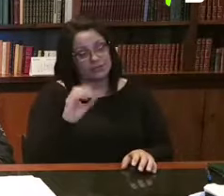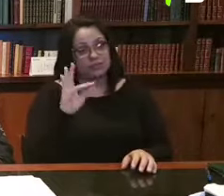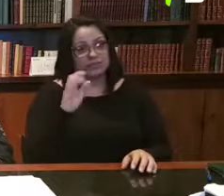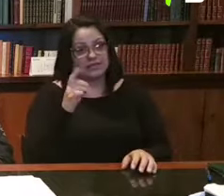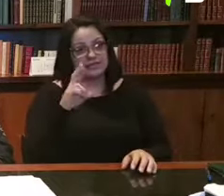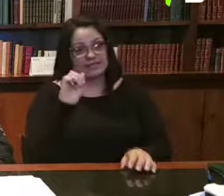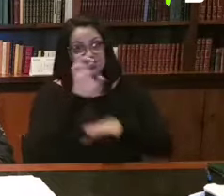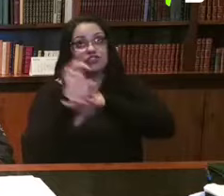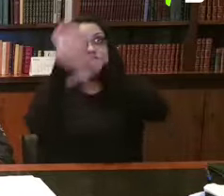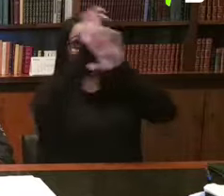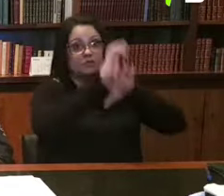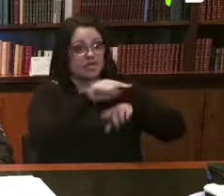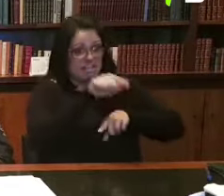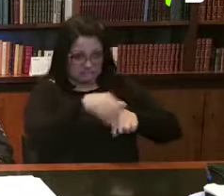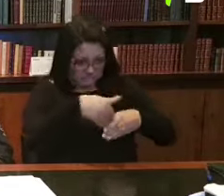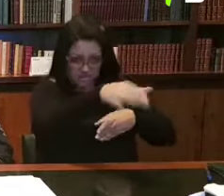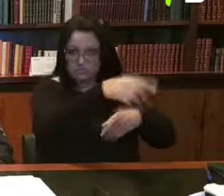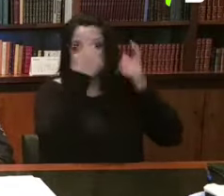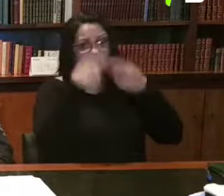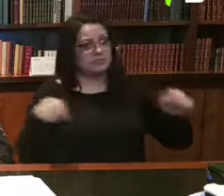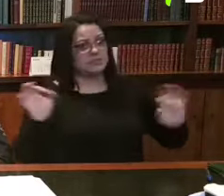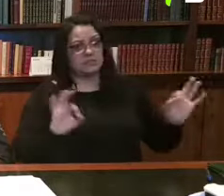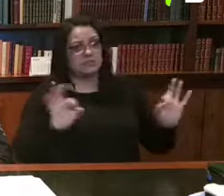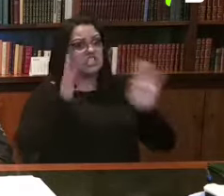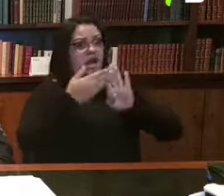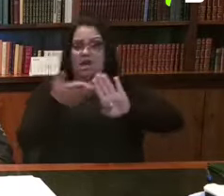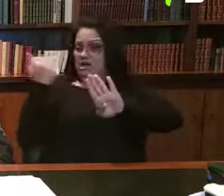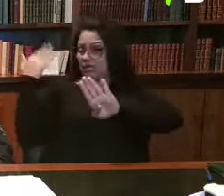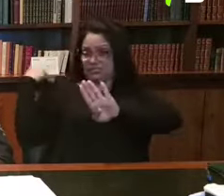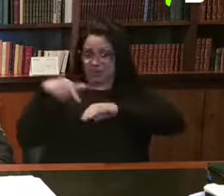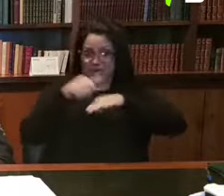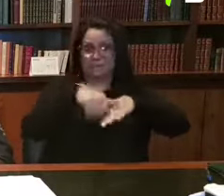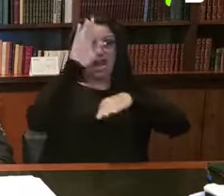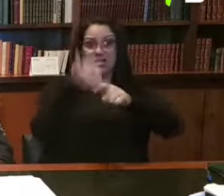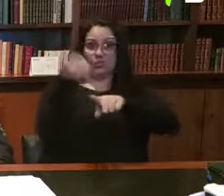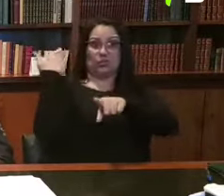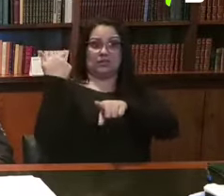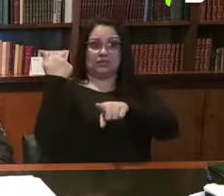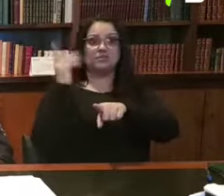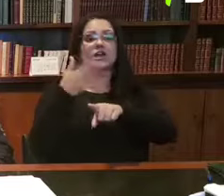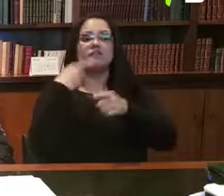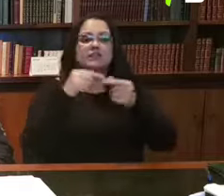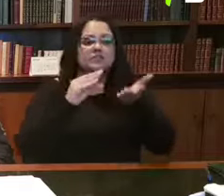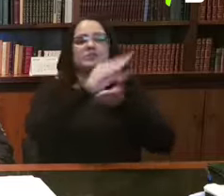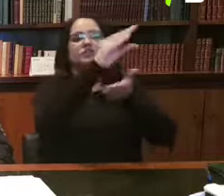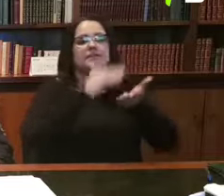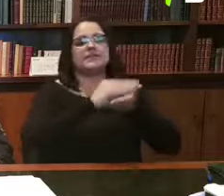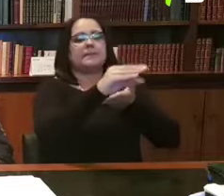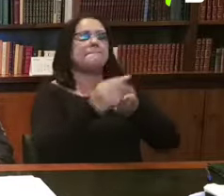para estados municípios esse ano precisa mais já de muito mais do que ele jamais receber para ter uma ideia nós fizemos de transferência aí